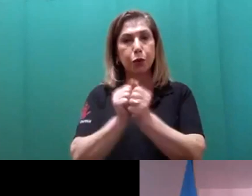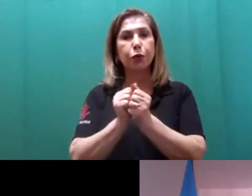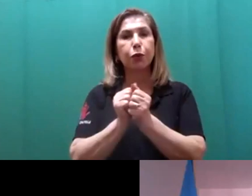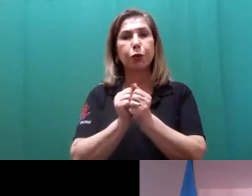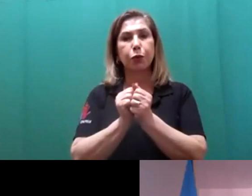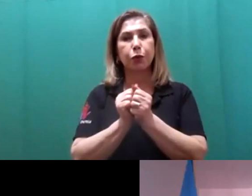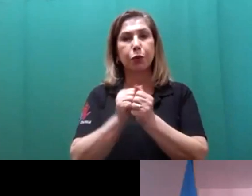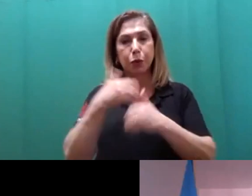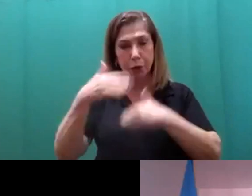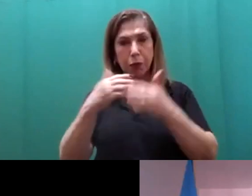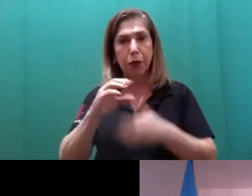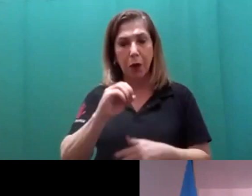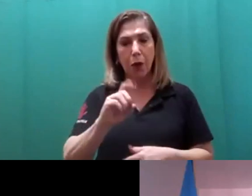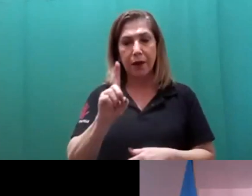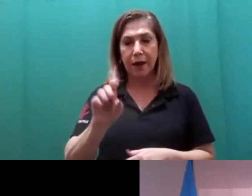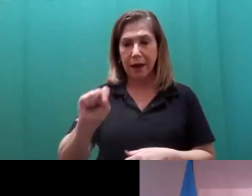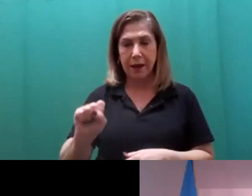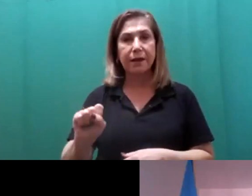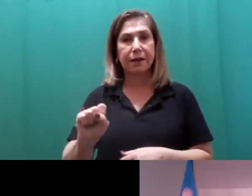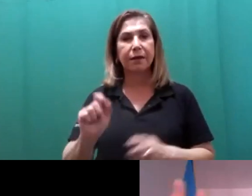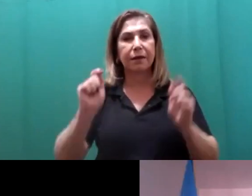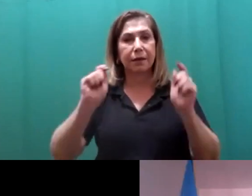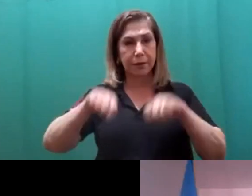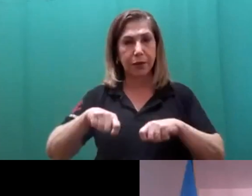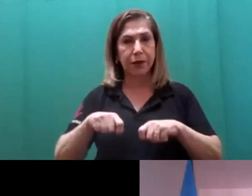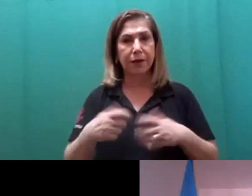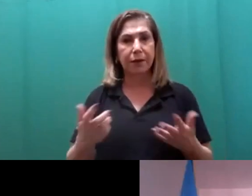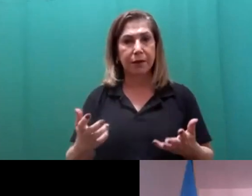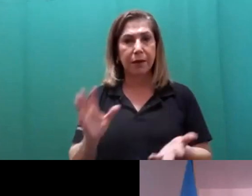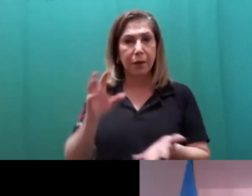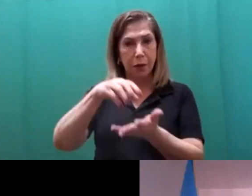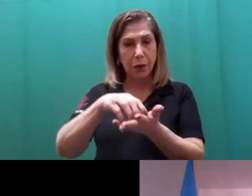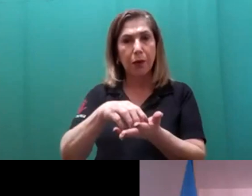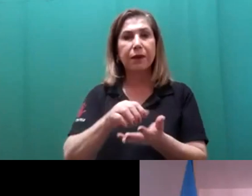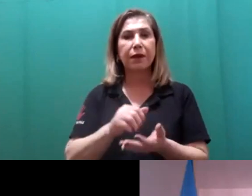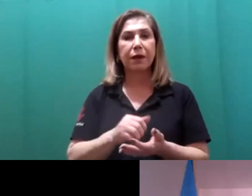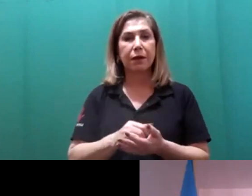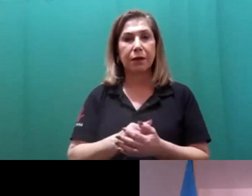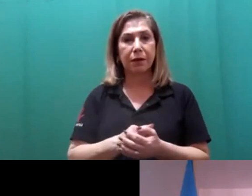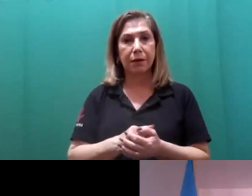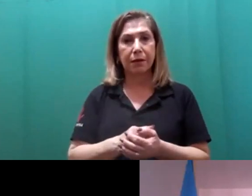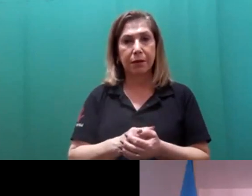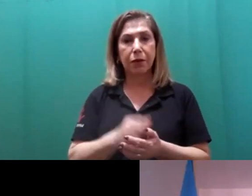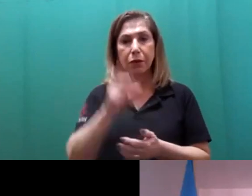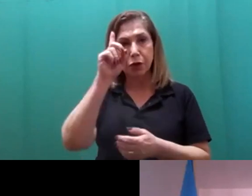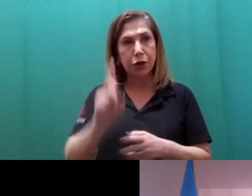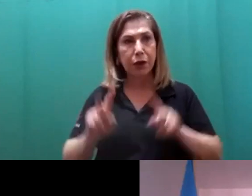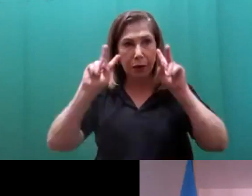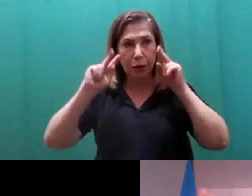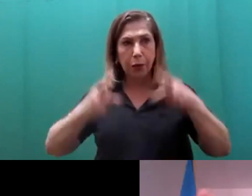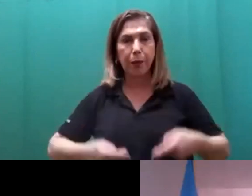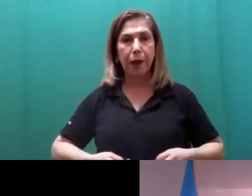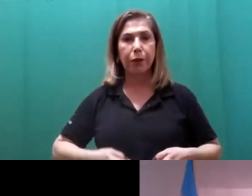los ODS. Puede ser eurocéntrico en términos de los derechos humanos que